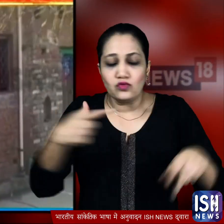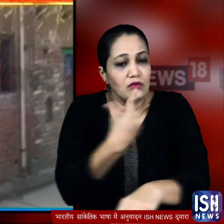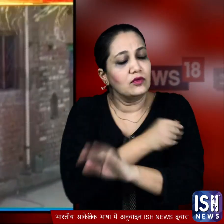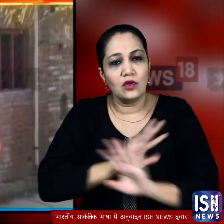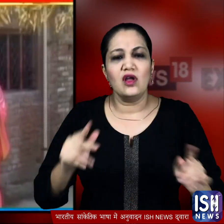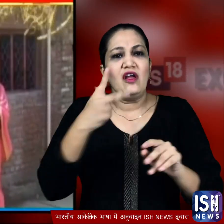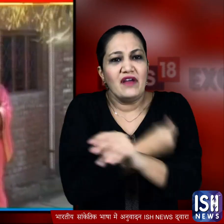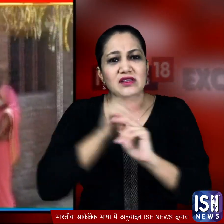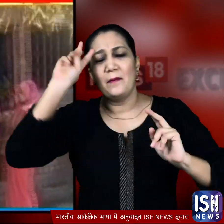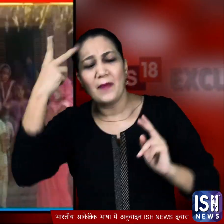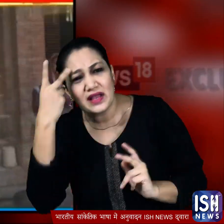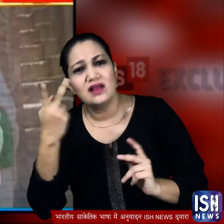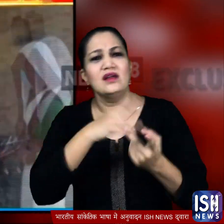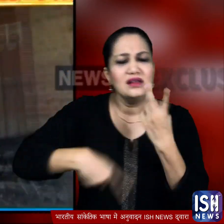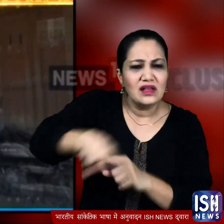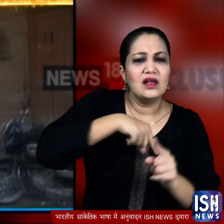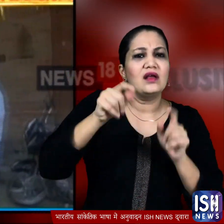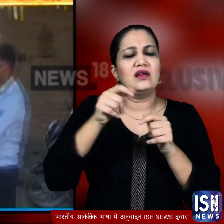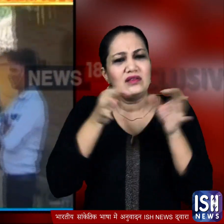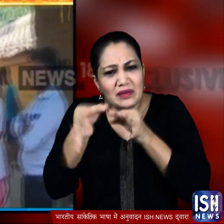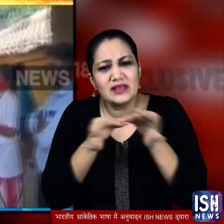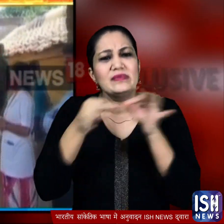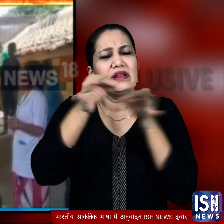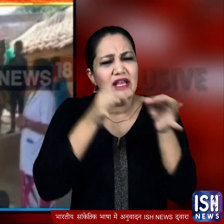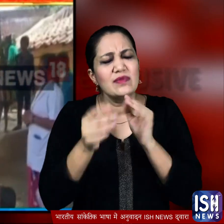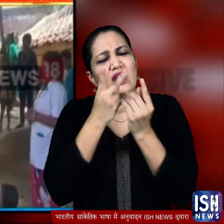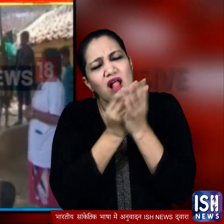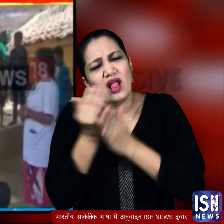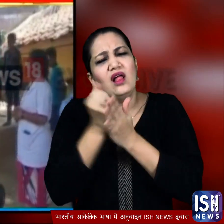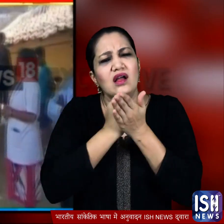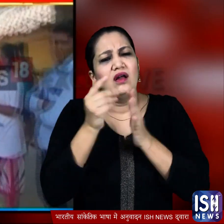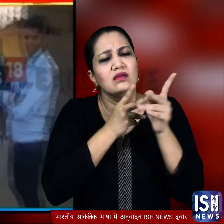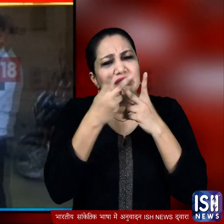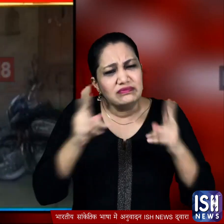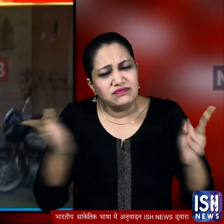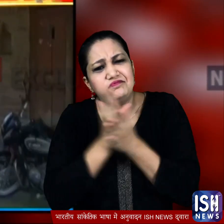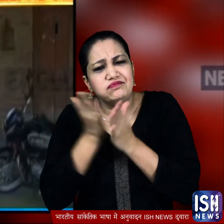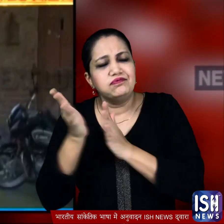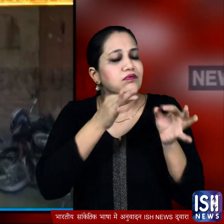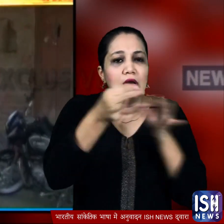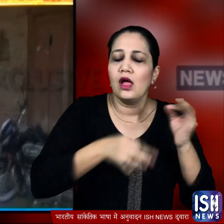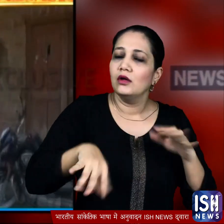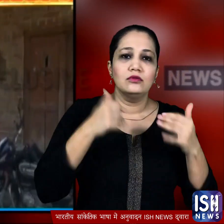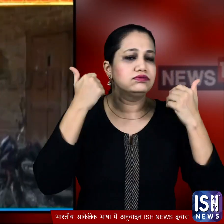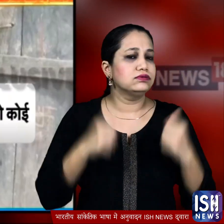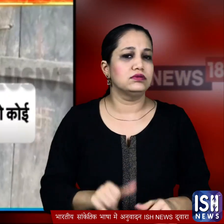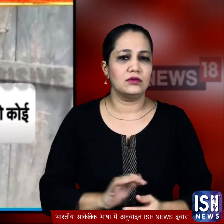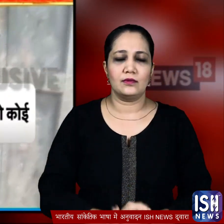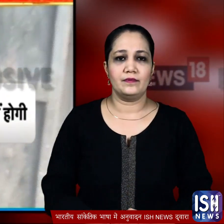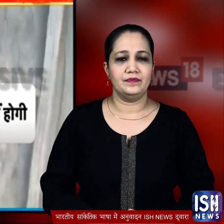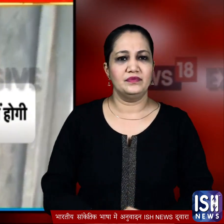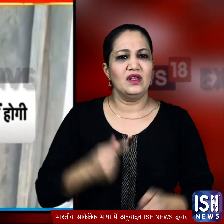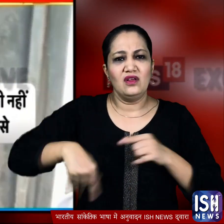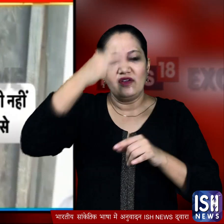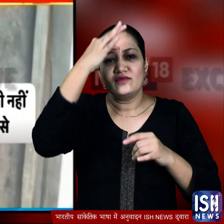वैक्सीन के बारे में गलतफहमी के शिकार इन लोगों को प्रशासन की ओर से गई टीम ने हर तरह से समझाने की कोशिश की, लेकिन वो टस से मस नहीं हुए। वो